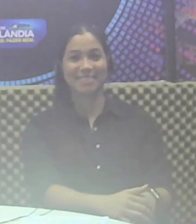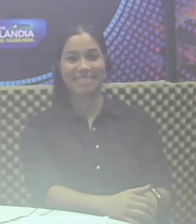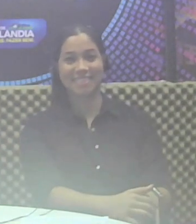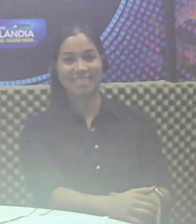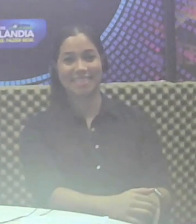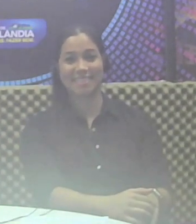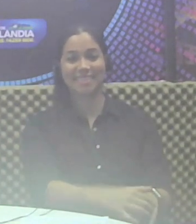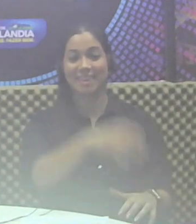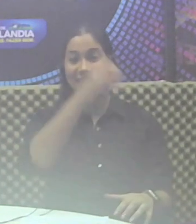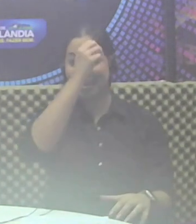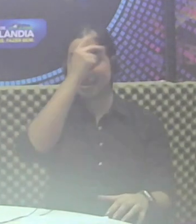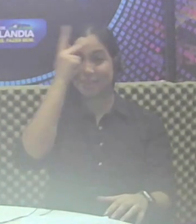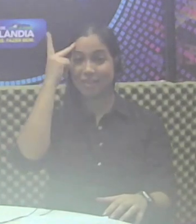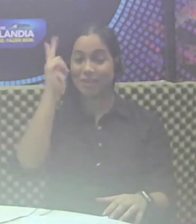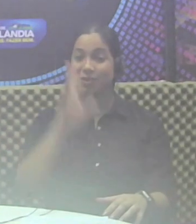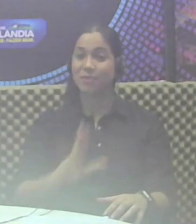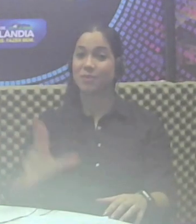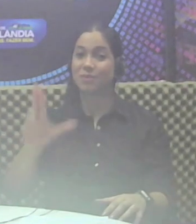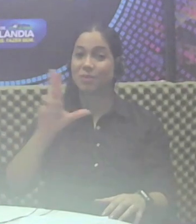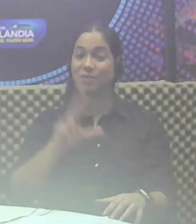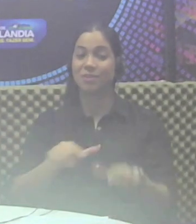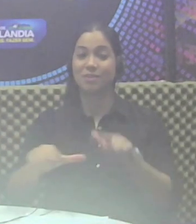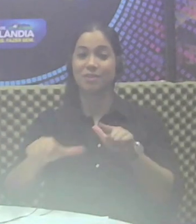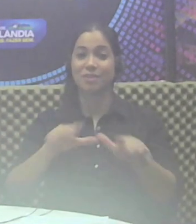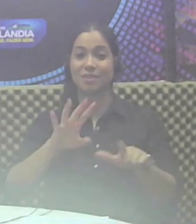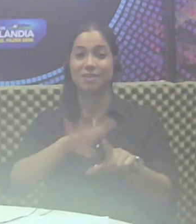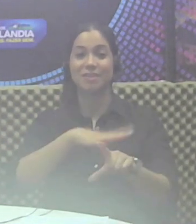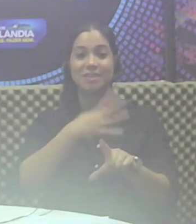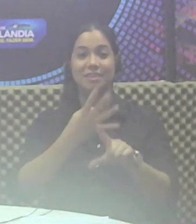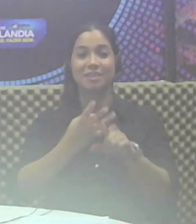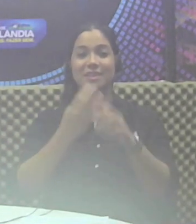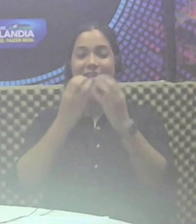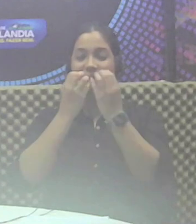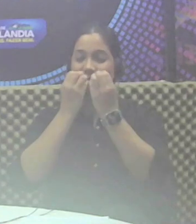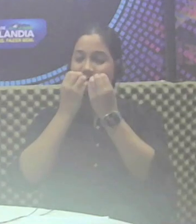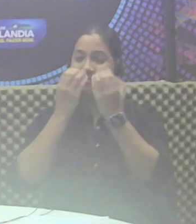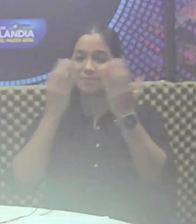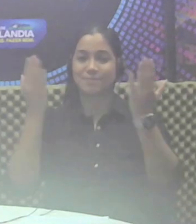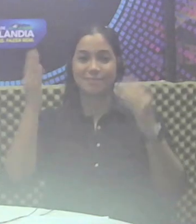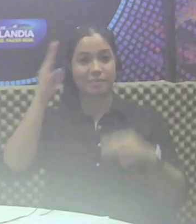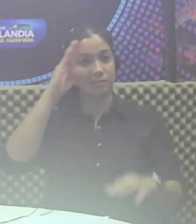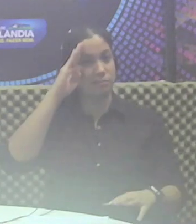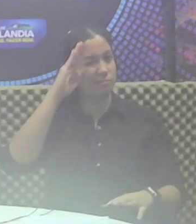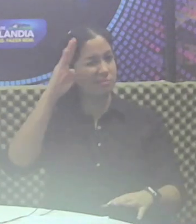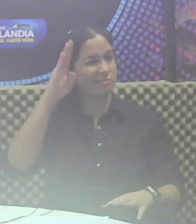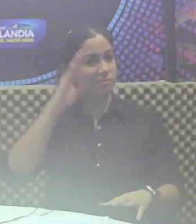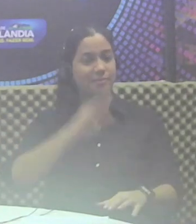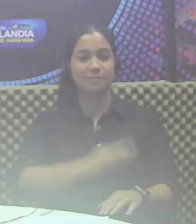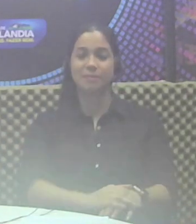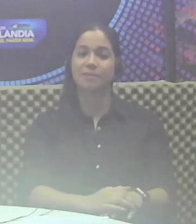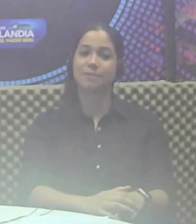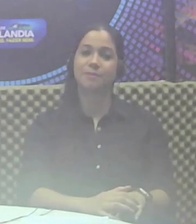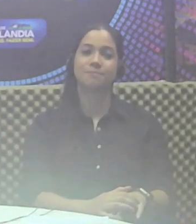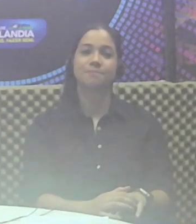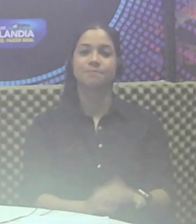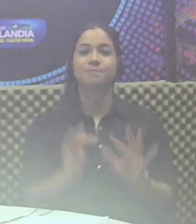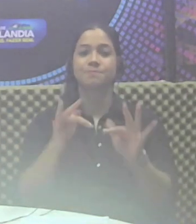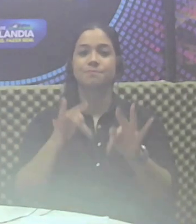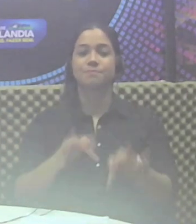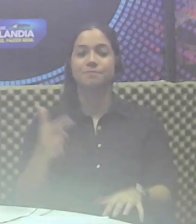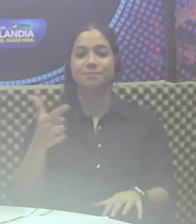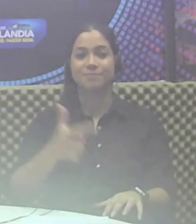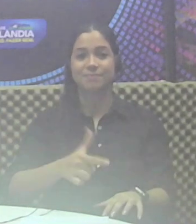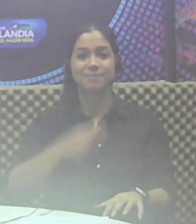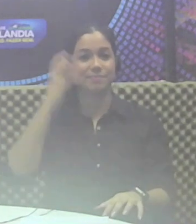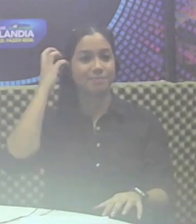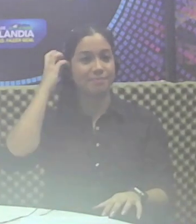Castro Kalimann. Prefeitura de Uberlândia. Fazer mais, fazer bem. Até a próxima. Fica por aqui